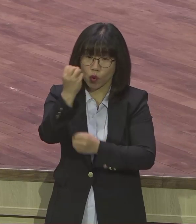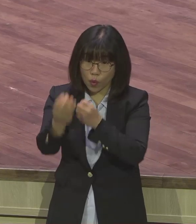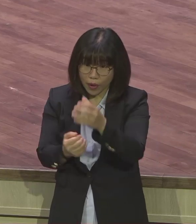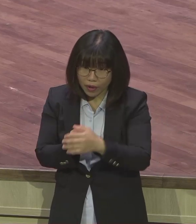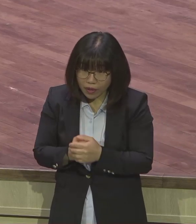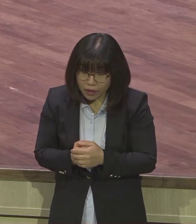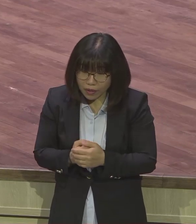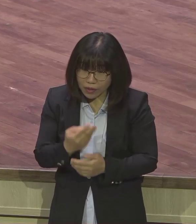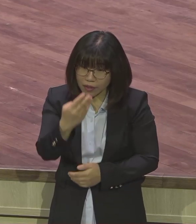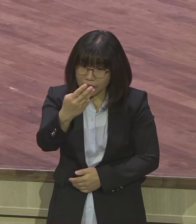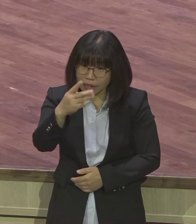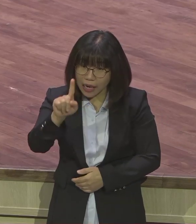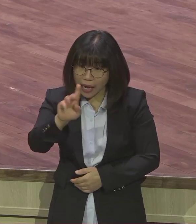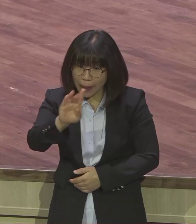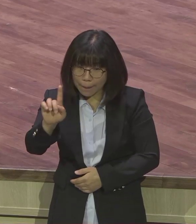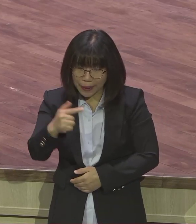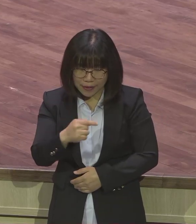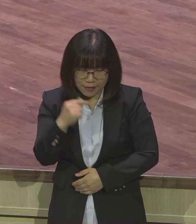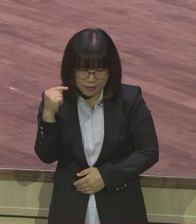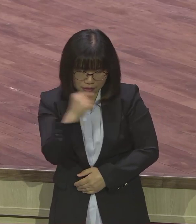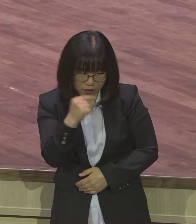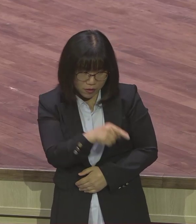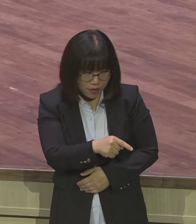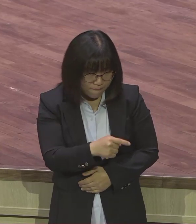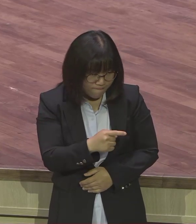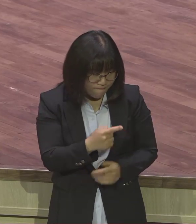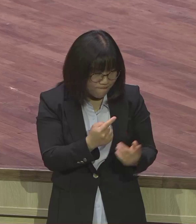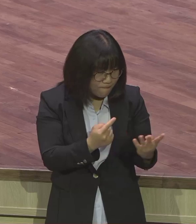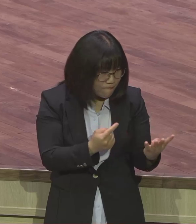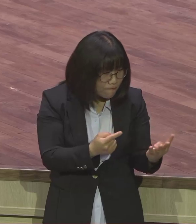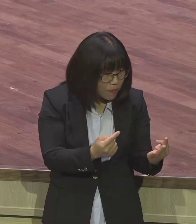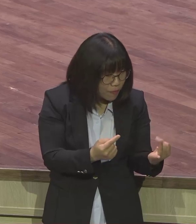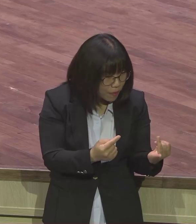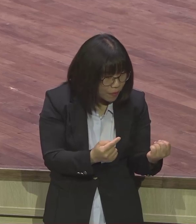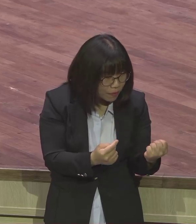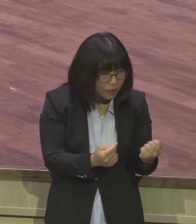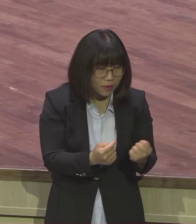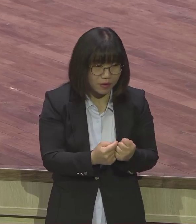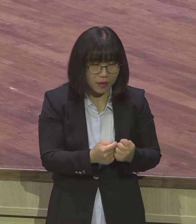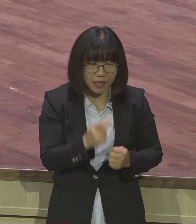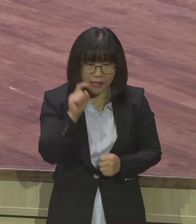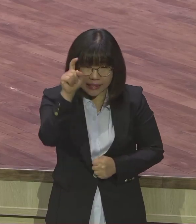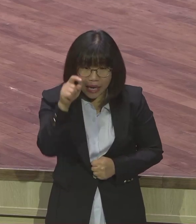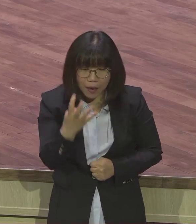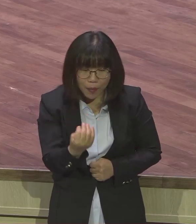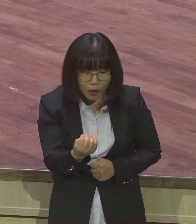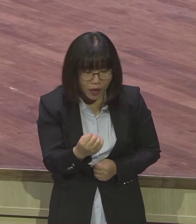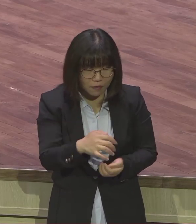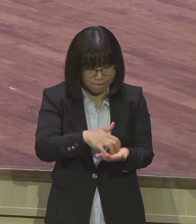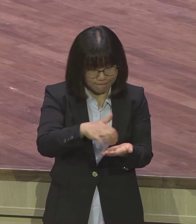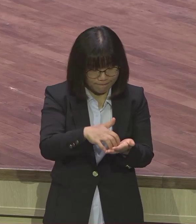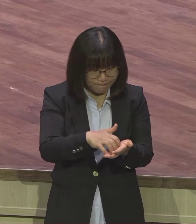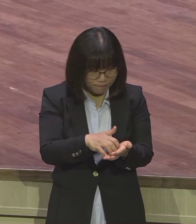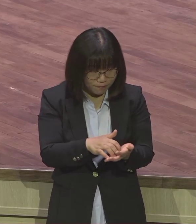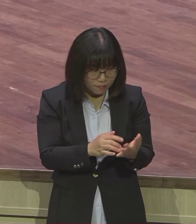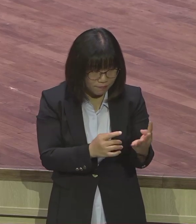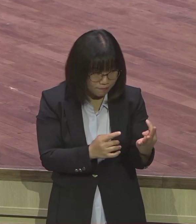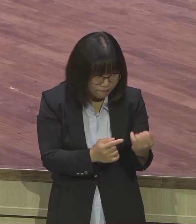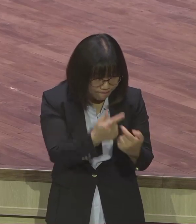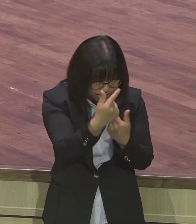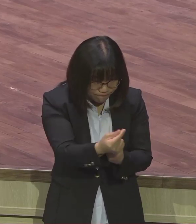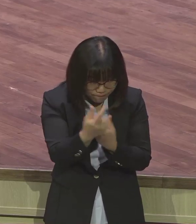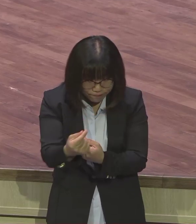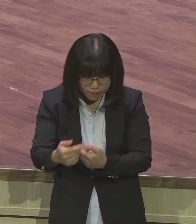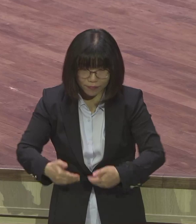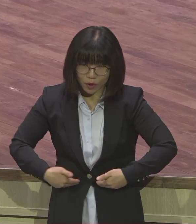라반이 까닭이 이렇게 따졌는가 봐요. 한 마리 한 마리 세밀하게 따졌는가 봐요. 그걸